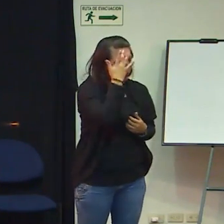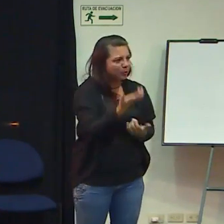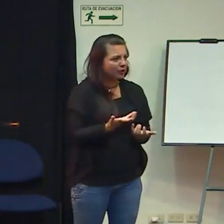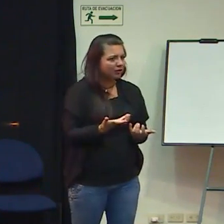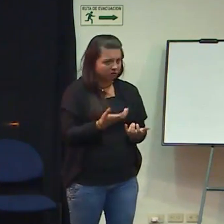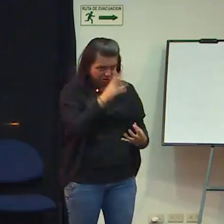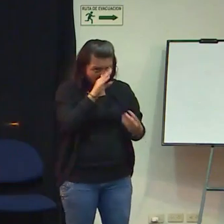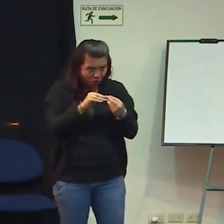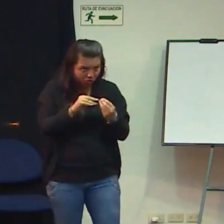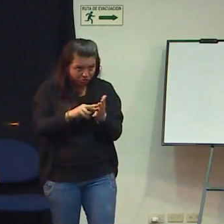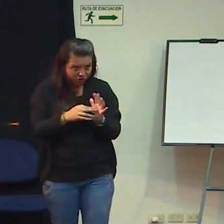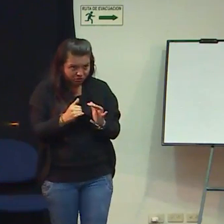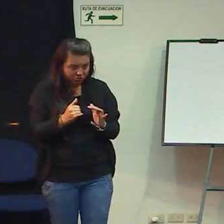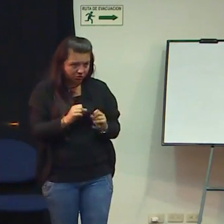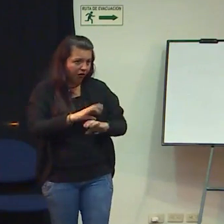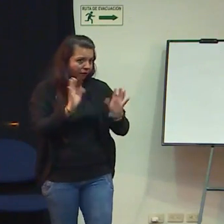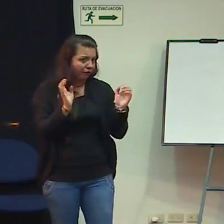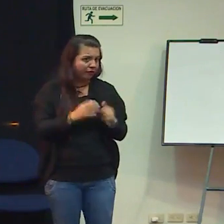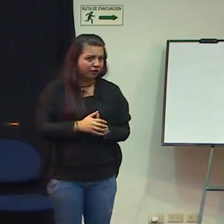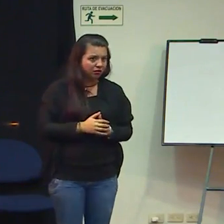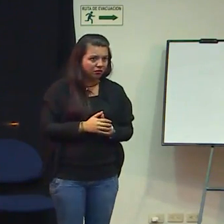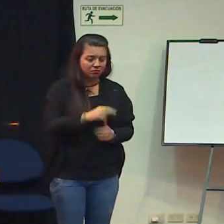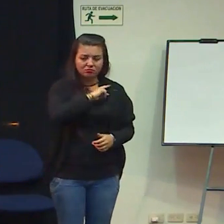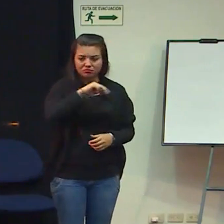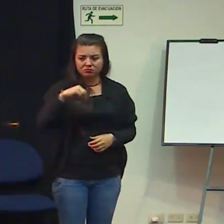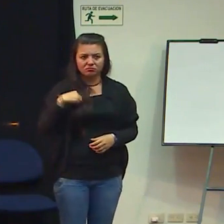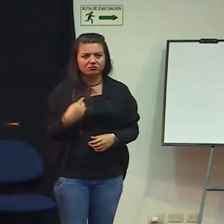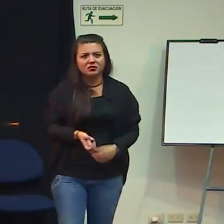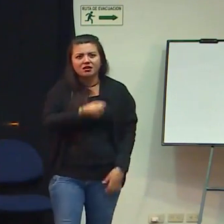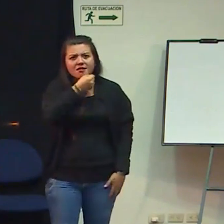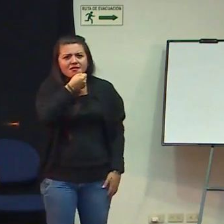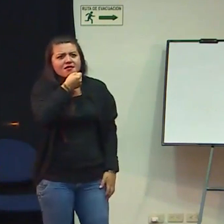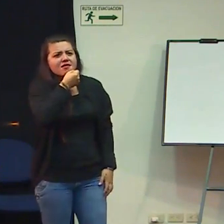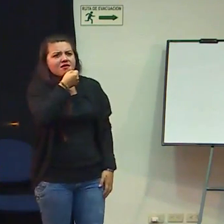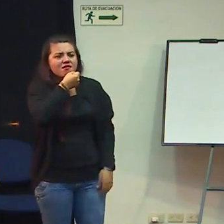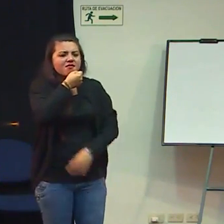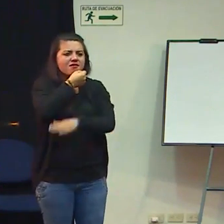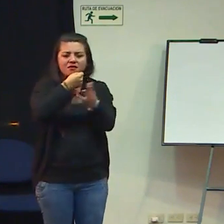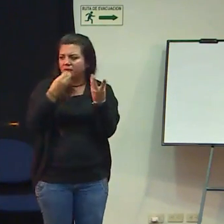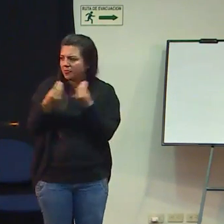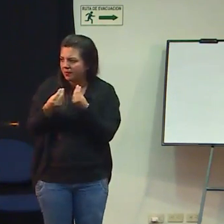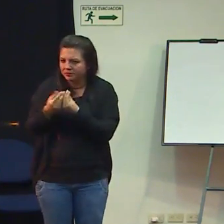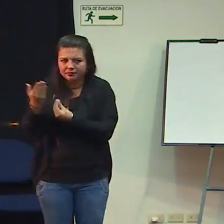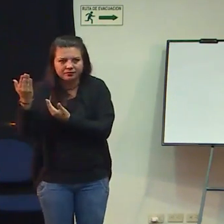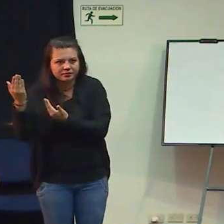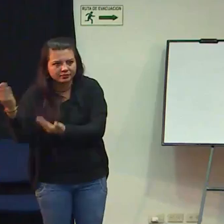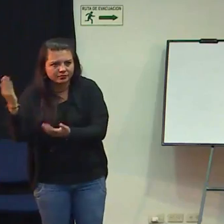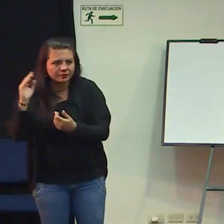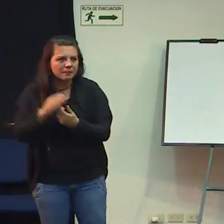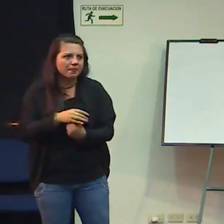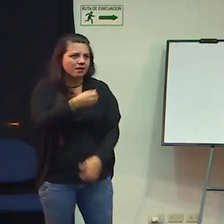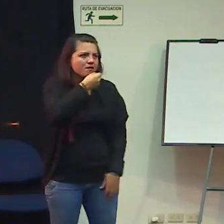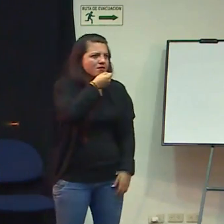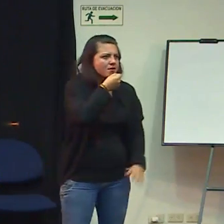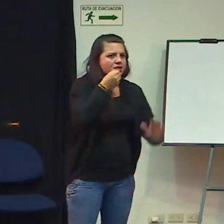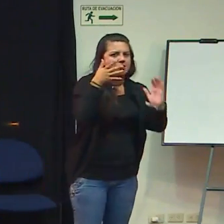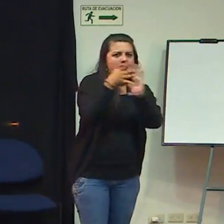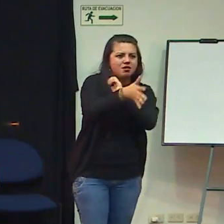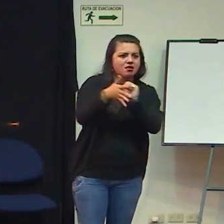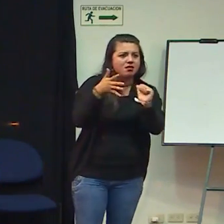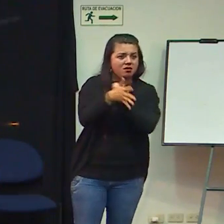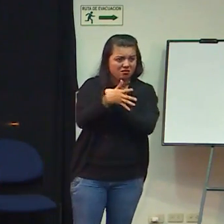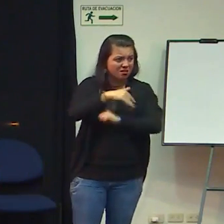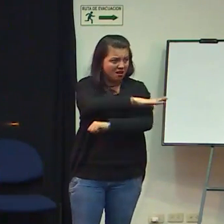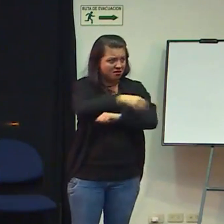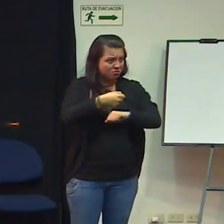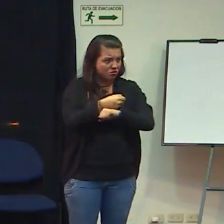esas formas? Claro, nosotros llegamos, nos paramos con un micrófono, las compañeras aquí con la compañera superior dan un informe de